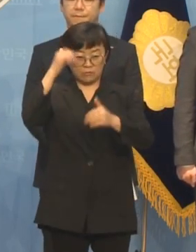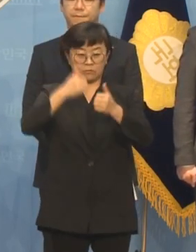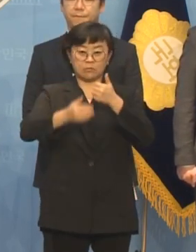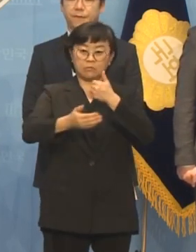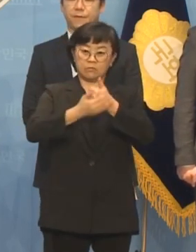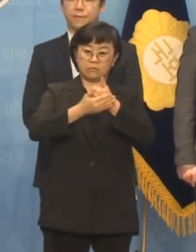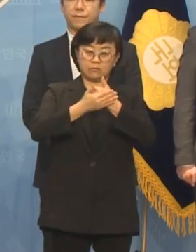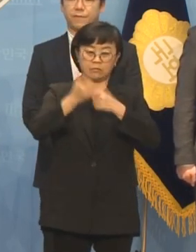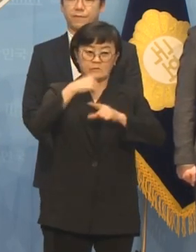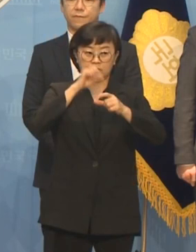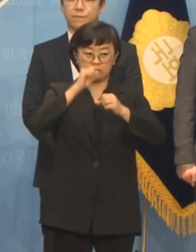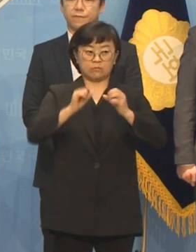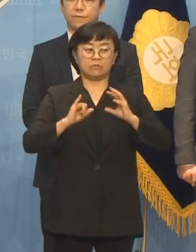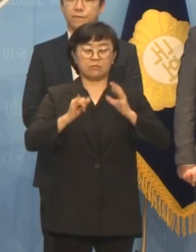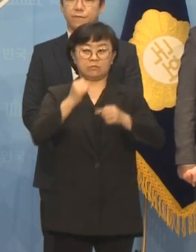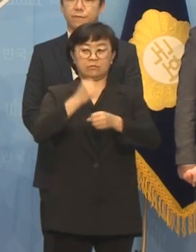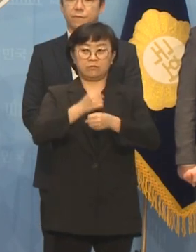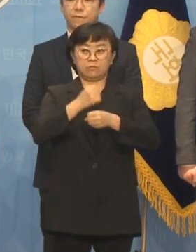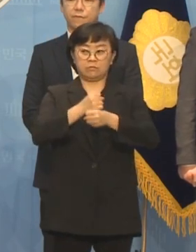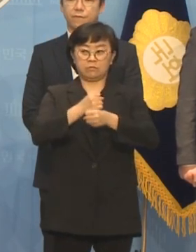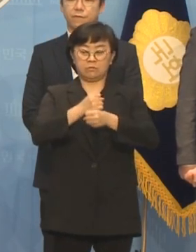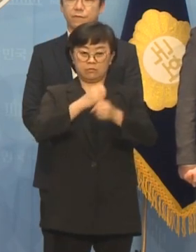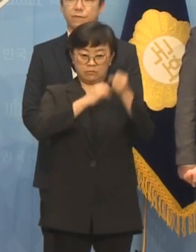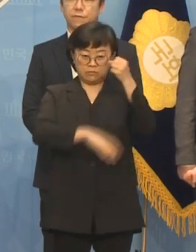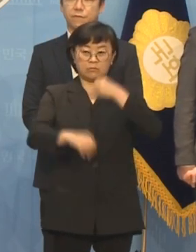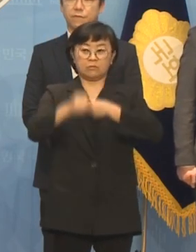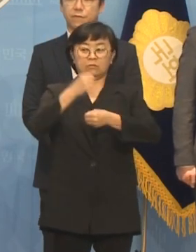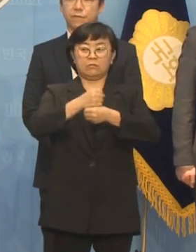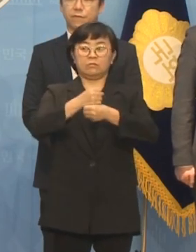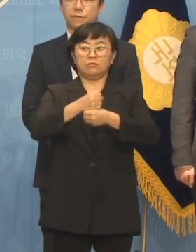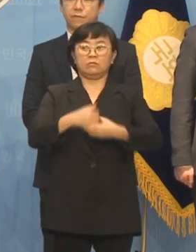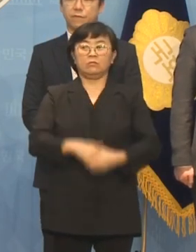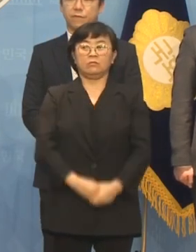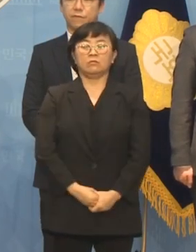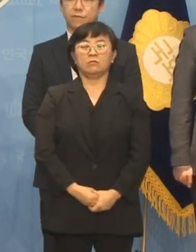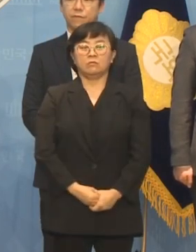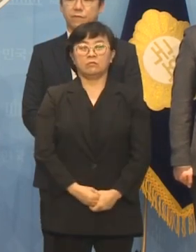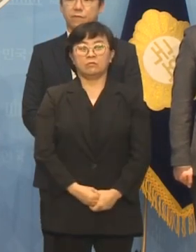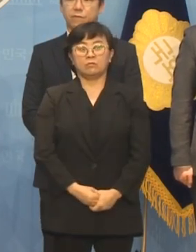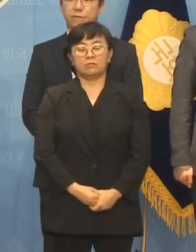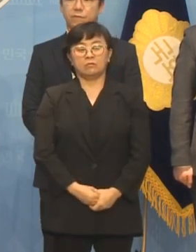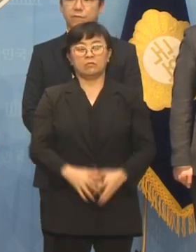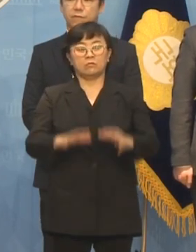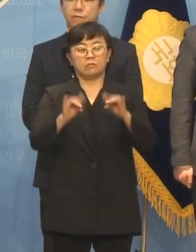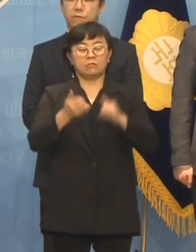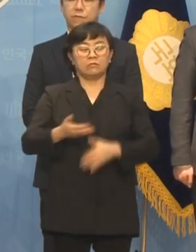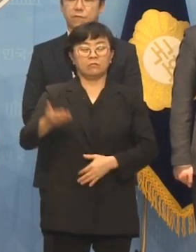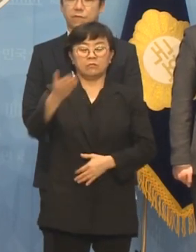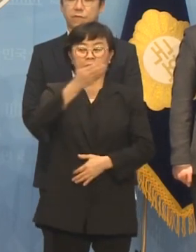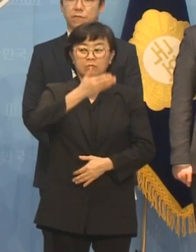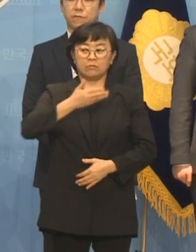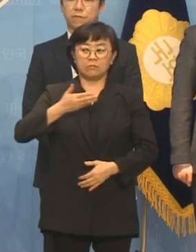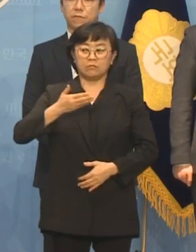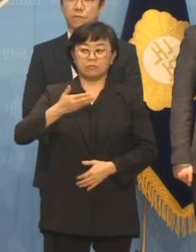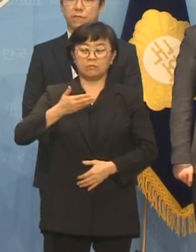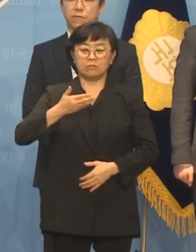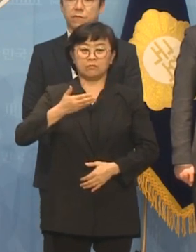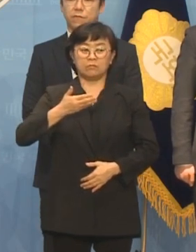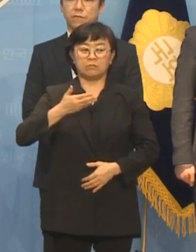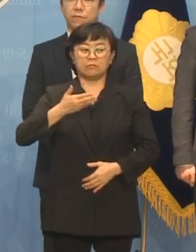나은 세상을 만드는 주춧돌로 반드시 세우겠습니다. 국민 여러분,